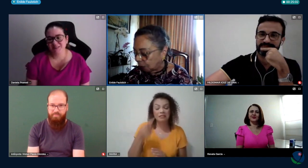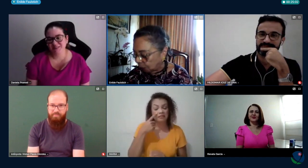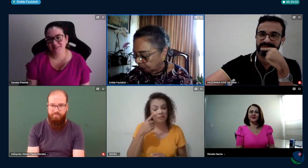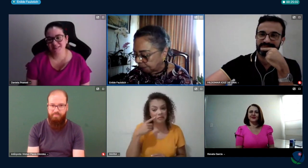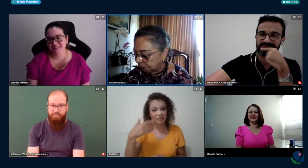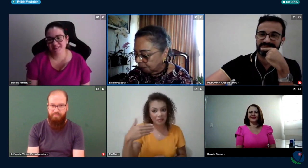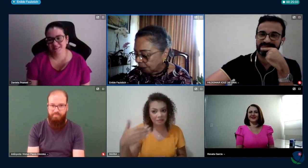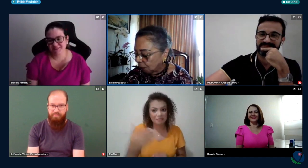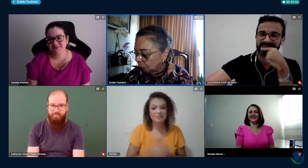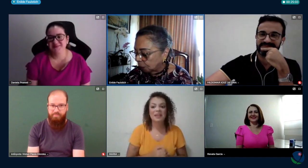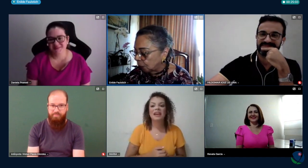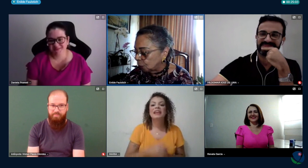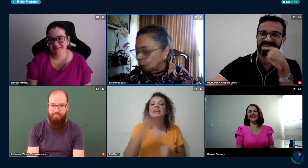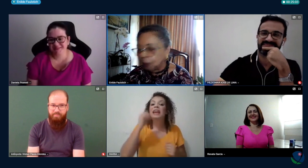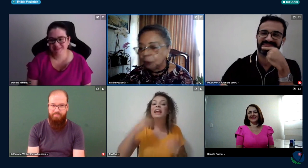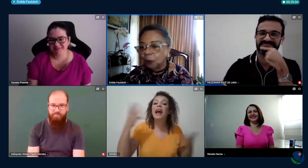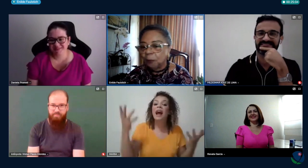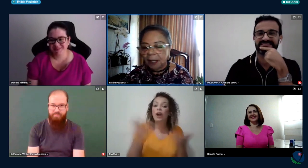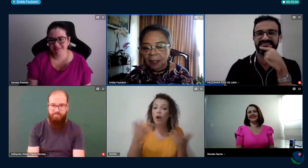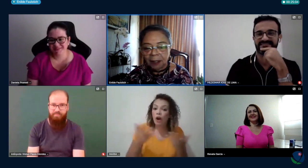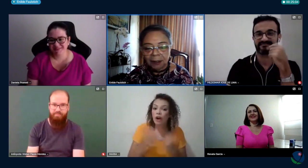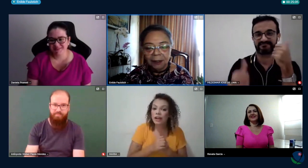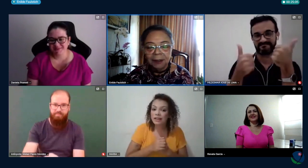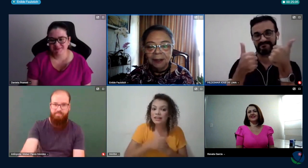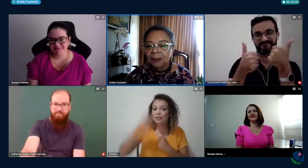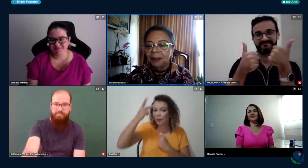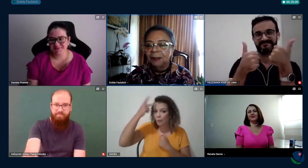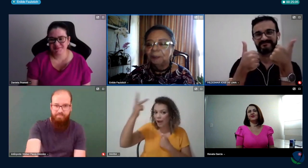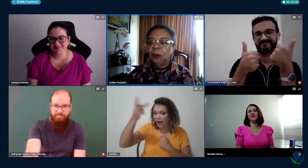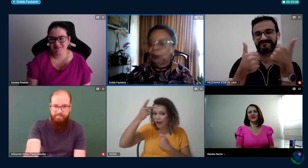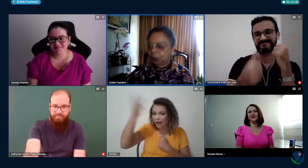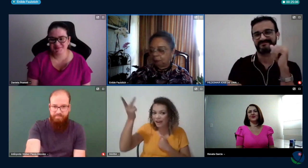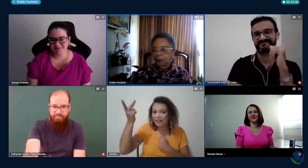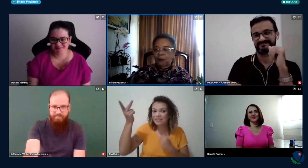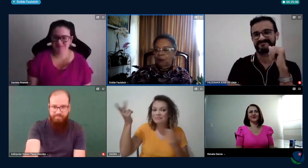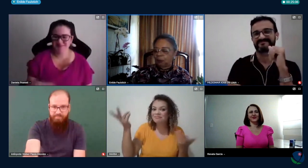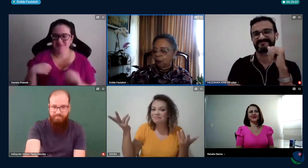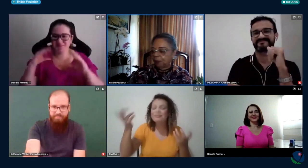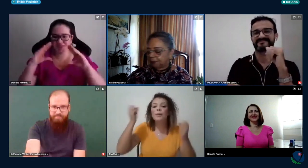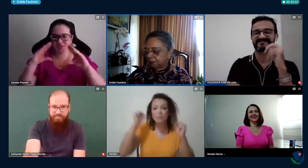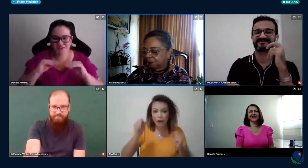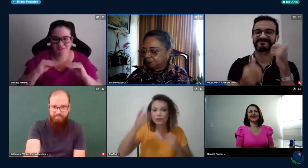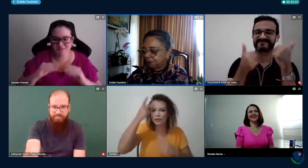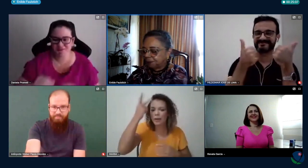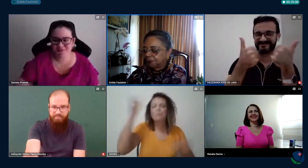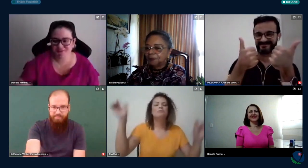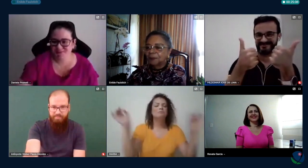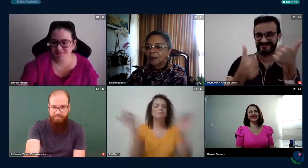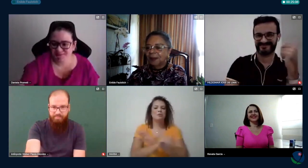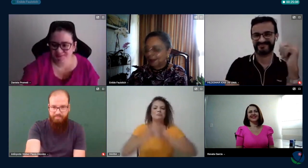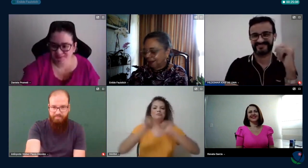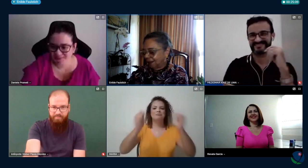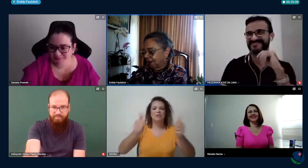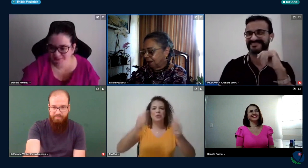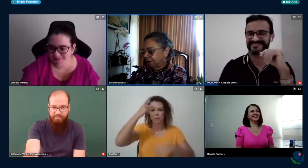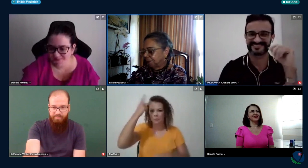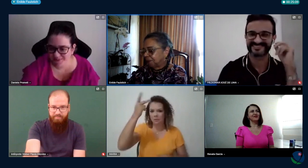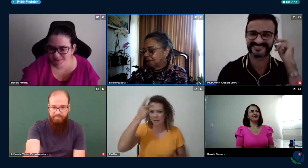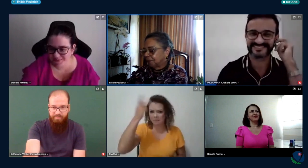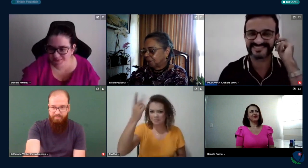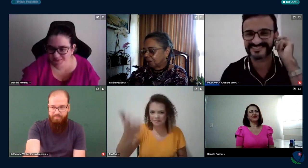falar agora? O professor Ildomar. Pronto, professor Ildomar.